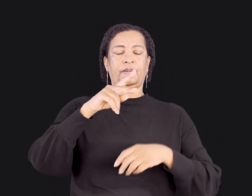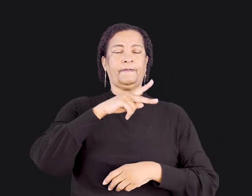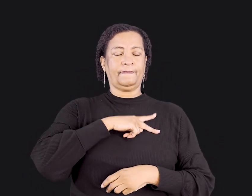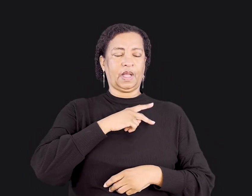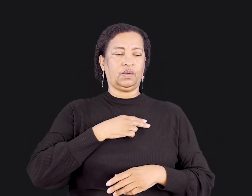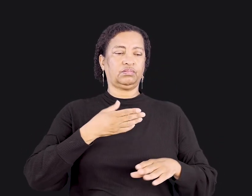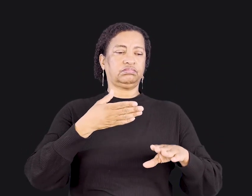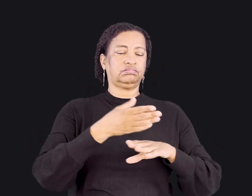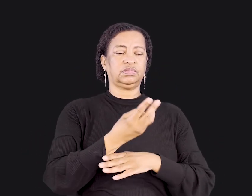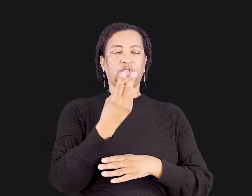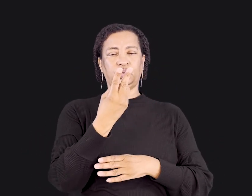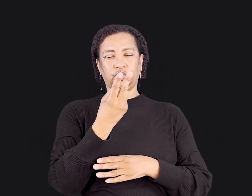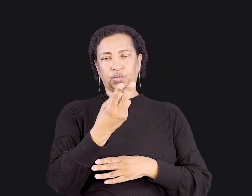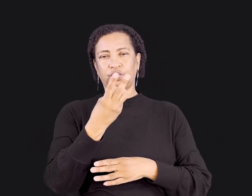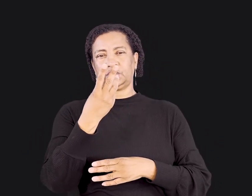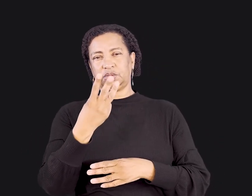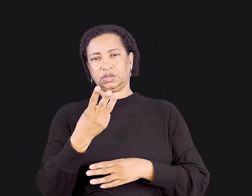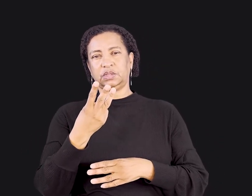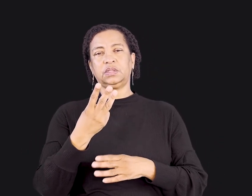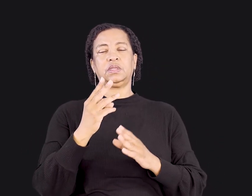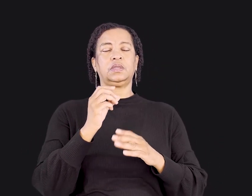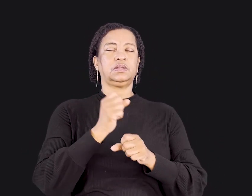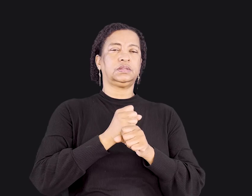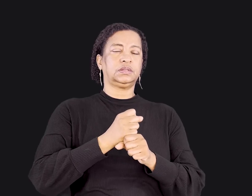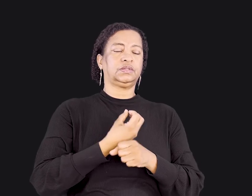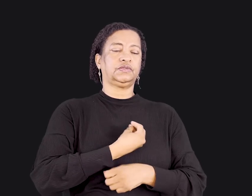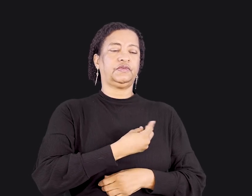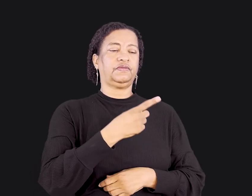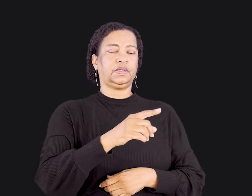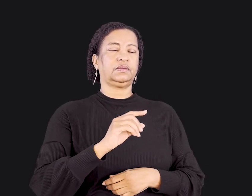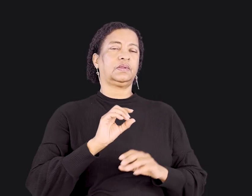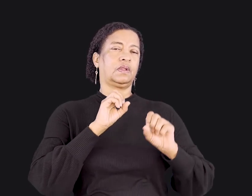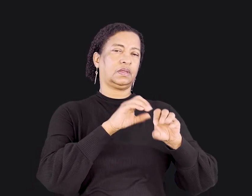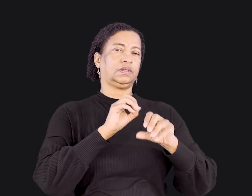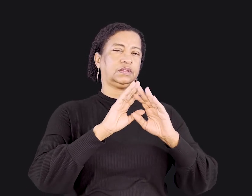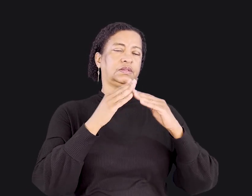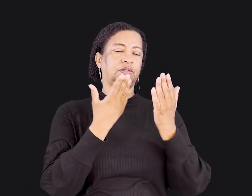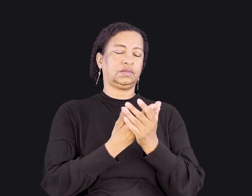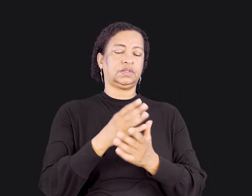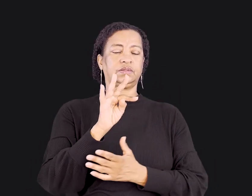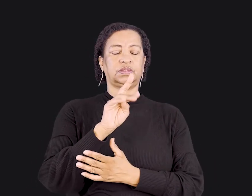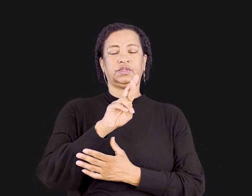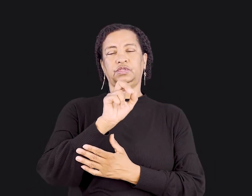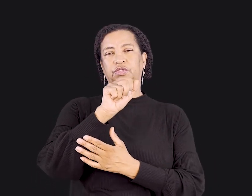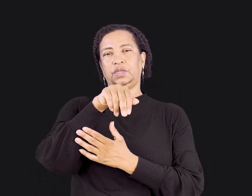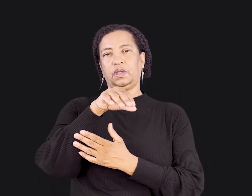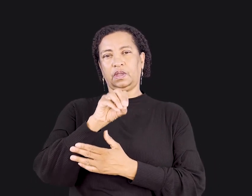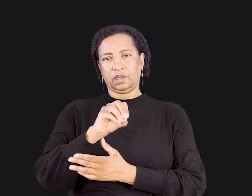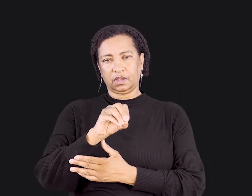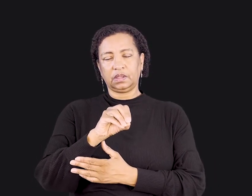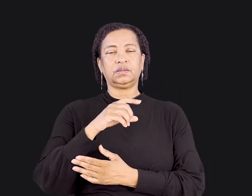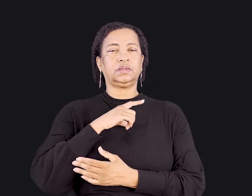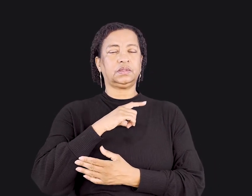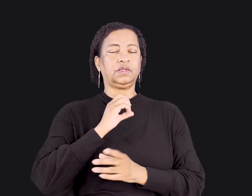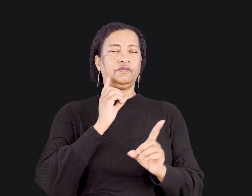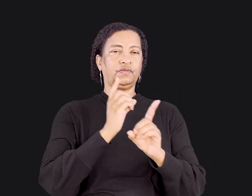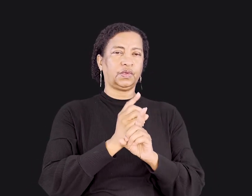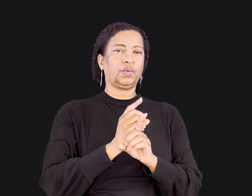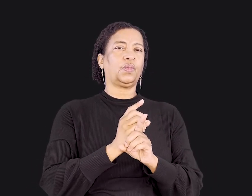entre 2 e 3 anos em Éfeso, ensinando na escola de Tirano. Ele teve um pequeno encontro com uma palavra na cidade, por isso